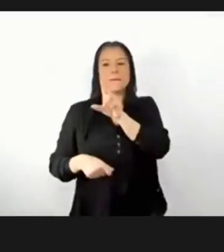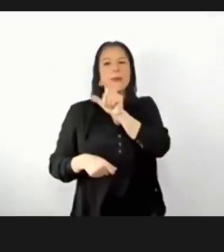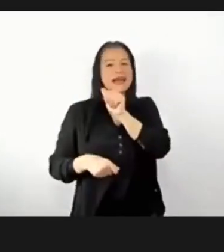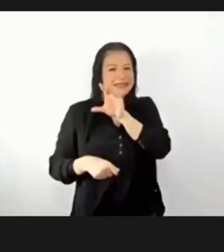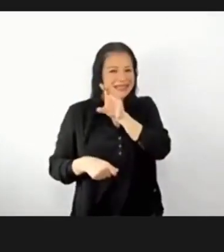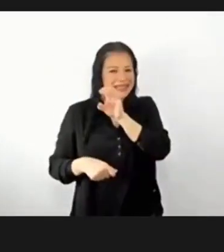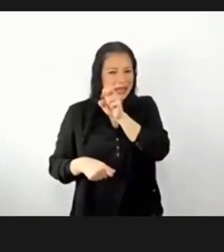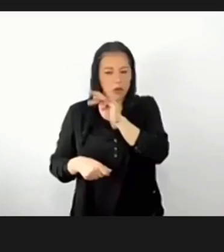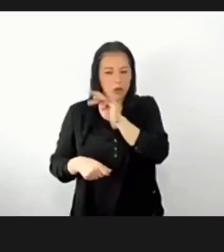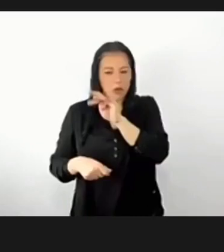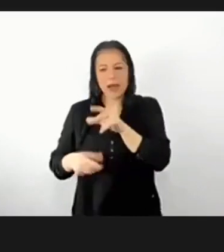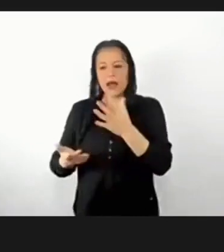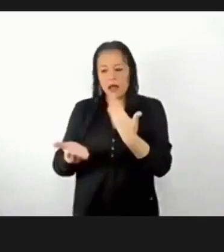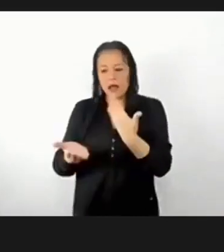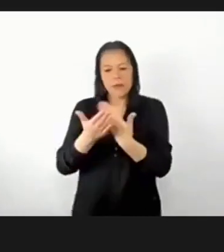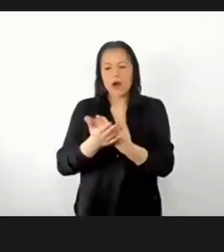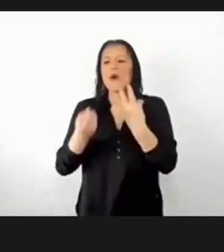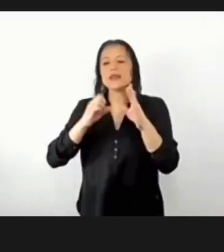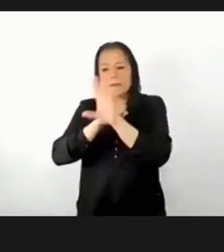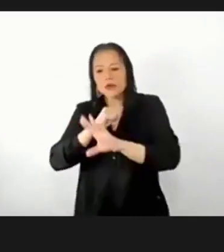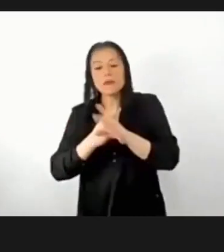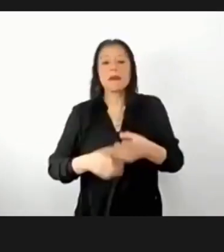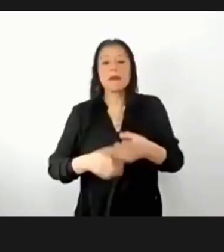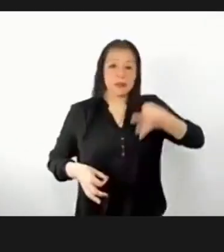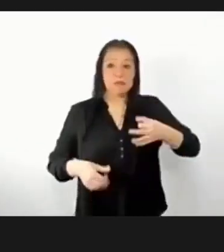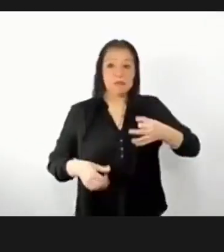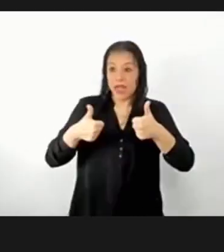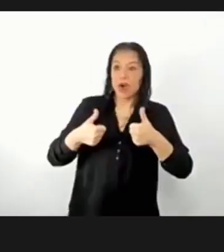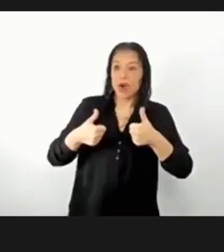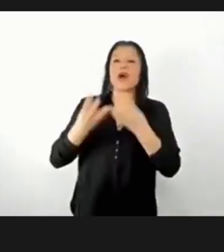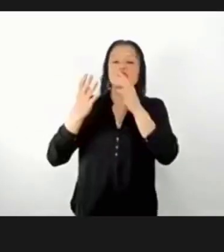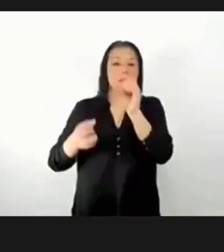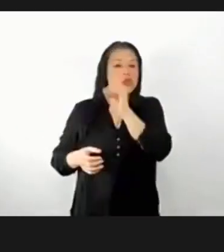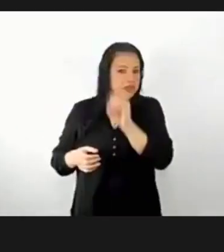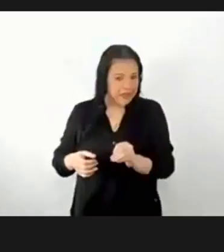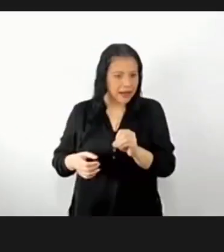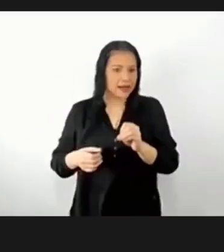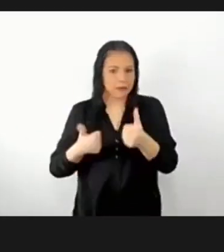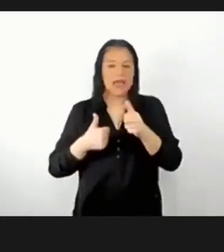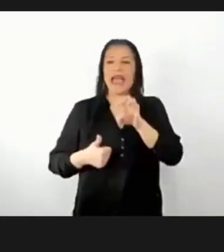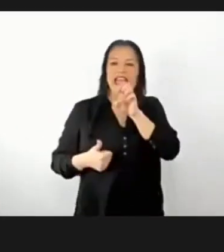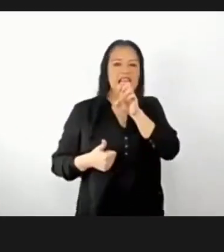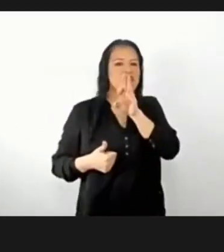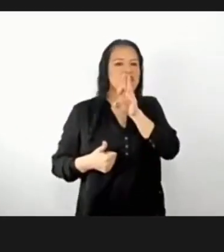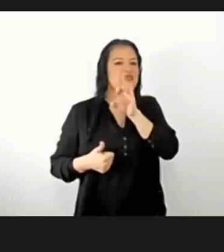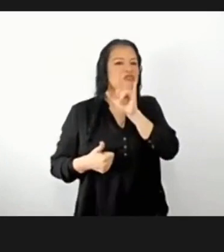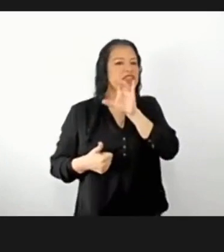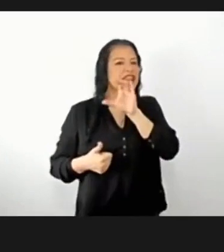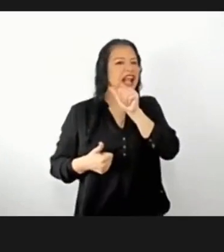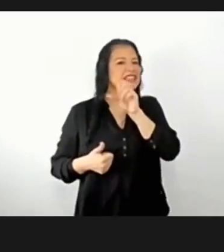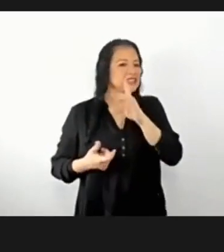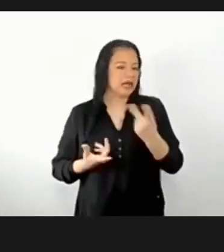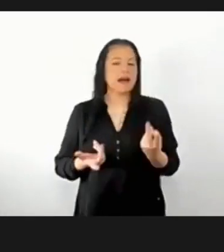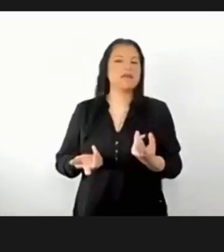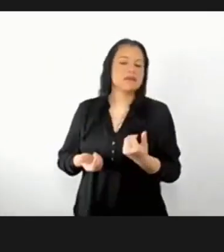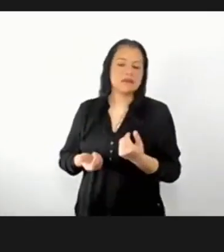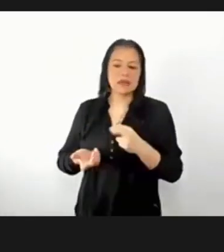se obtiene lo que se llama la eficacia de la vacuna. Cuando hablamos de eficacia de la vacuna, pues las